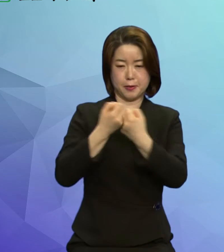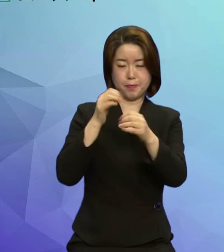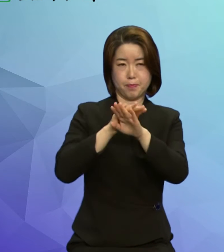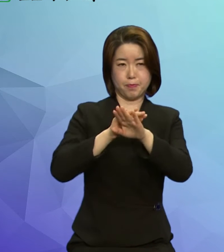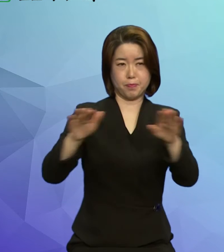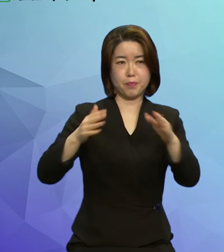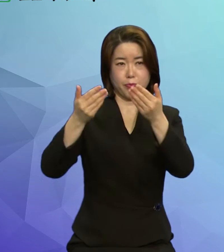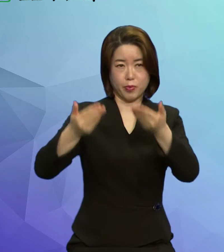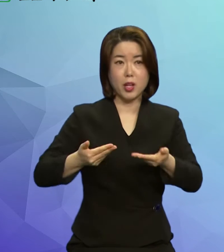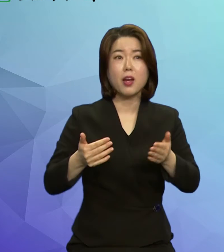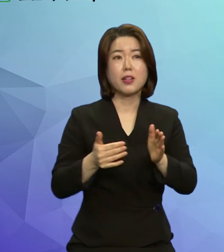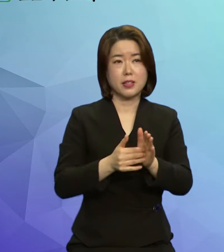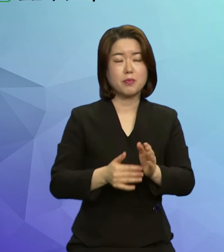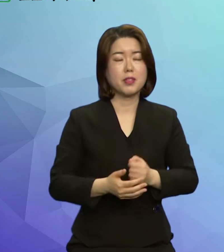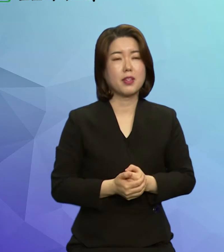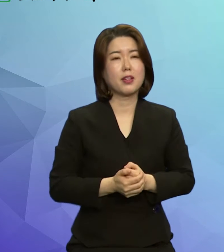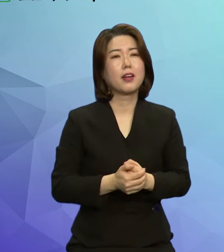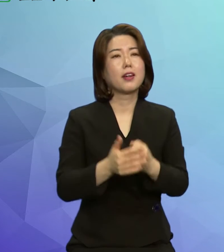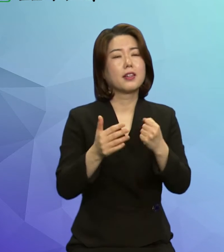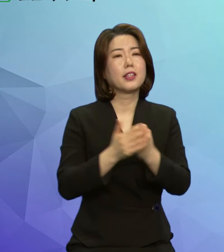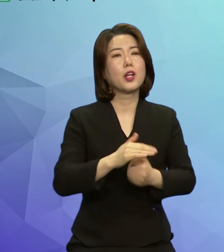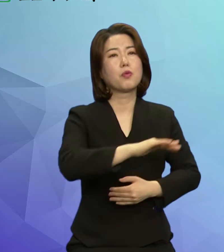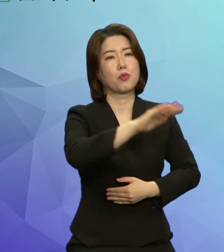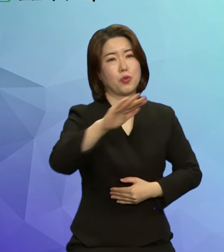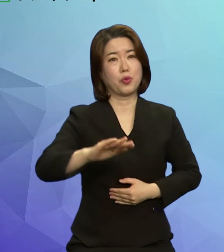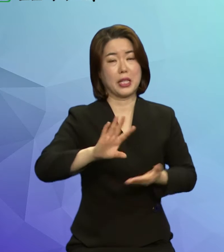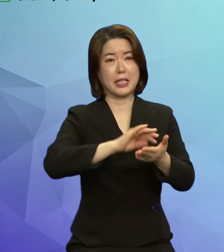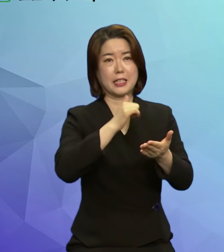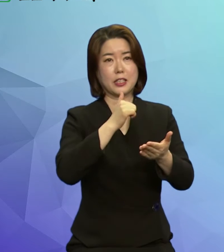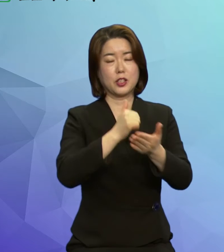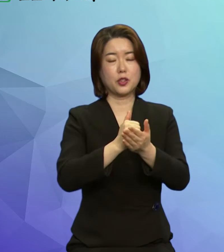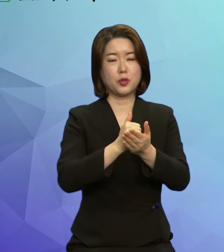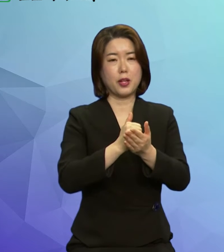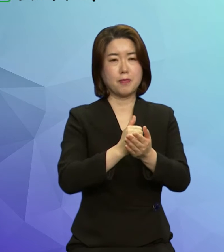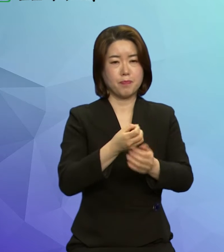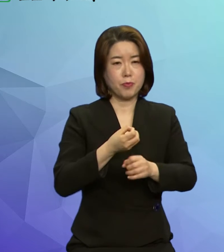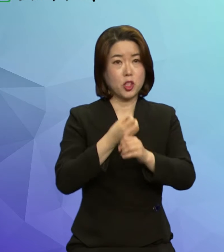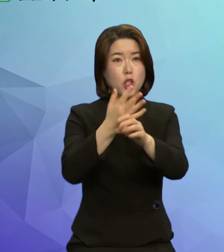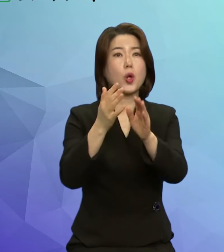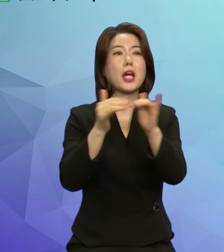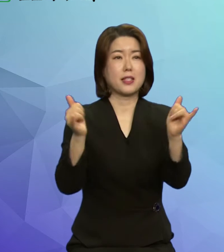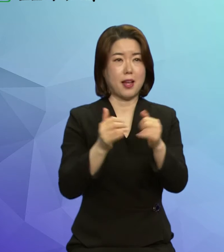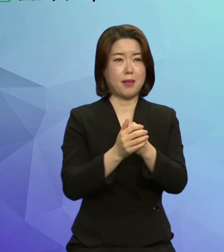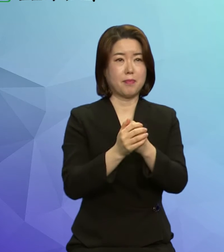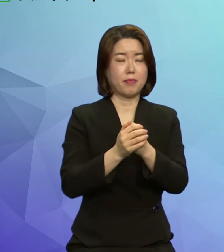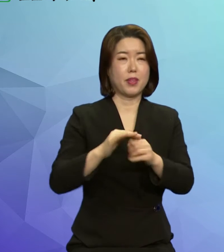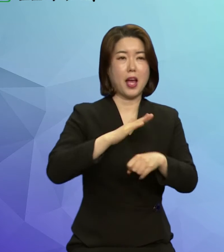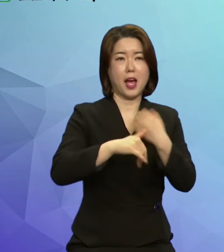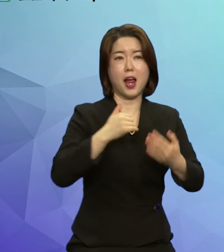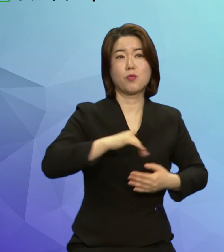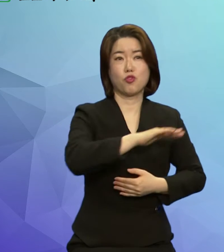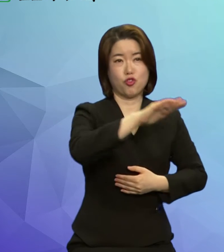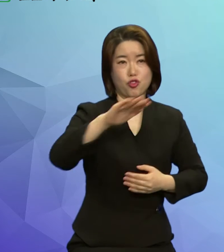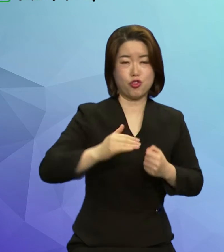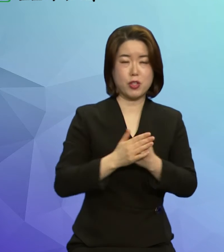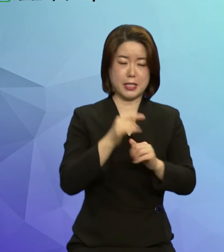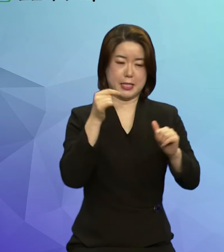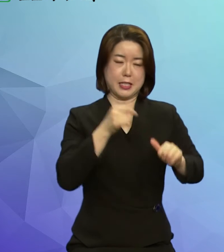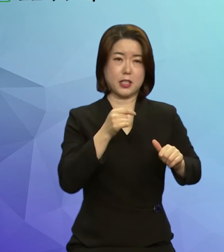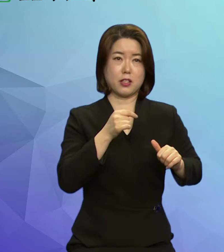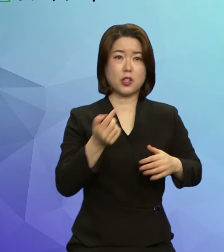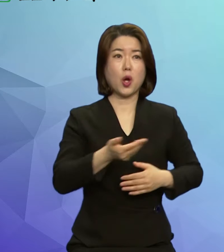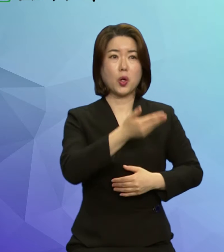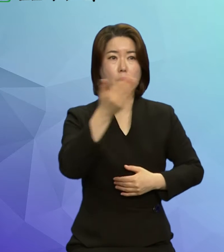하신 것입니다. 그러므로 우리는 그리스도의 사절입니다. 하나님께서는 우리를 시켜서